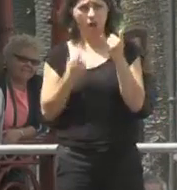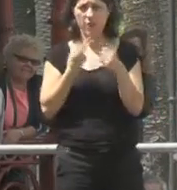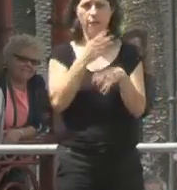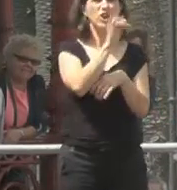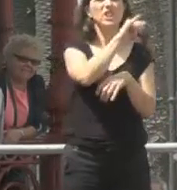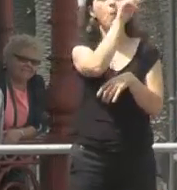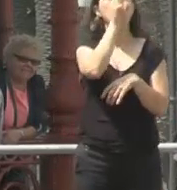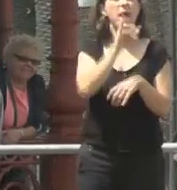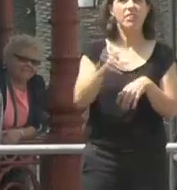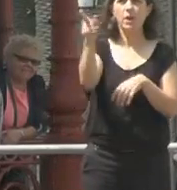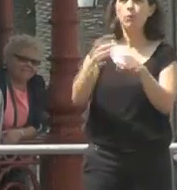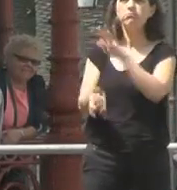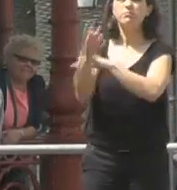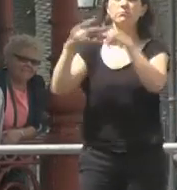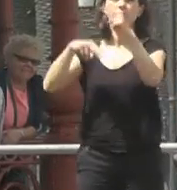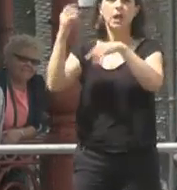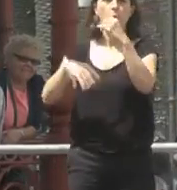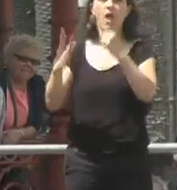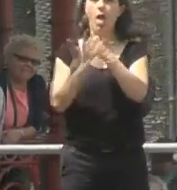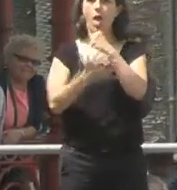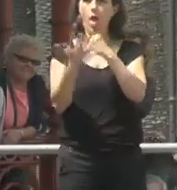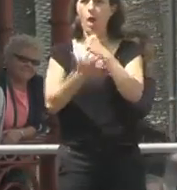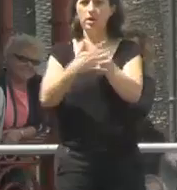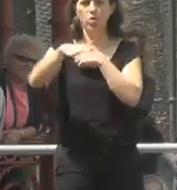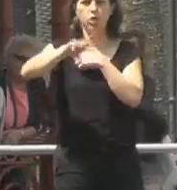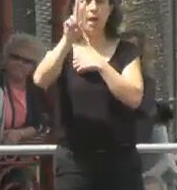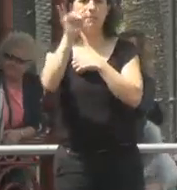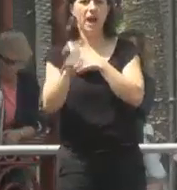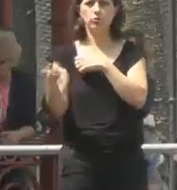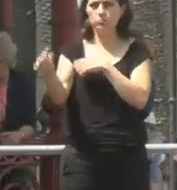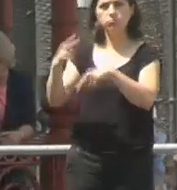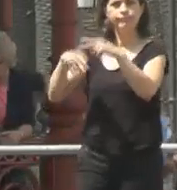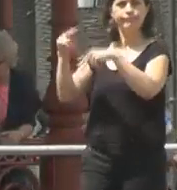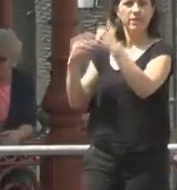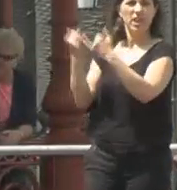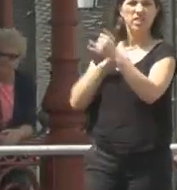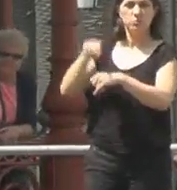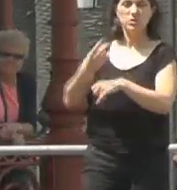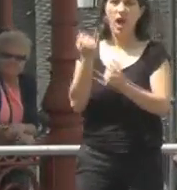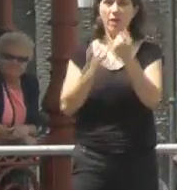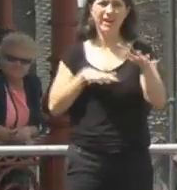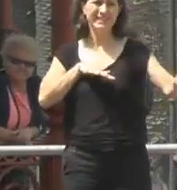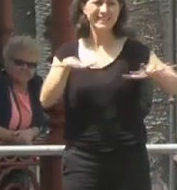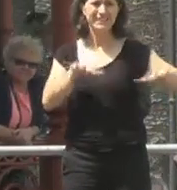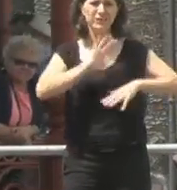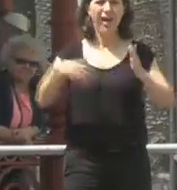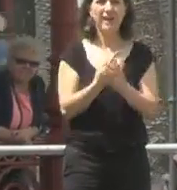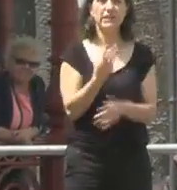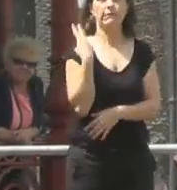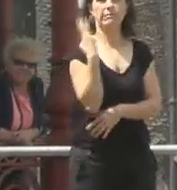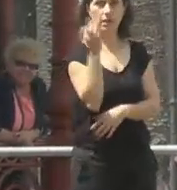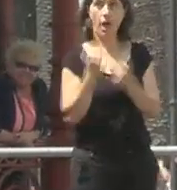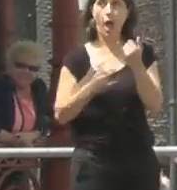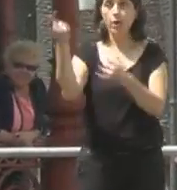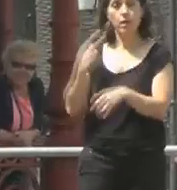instalar un almacén de gas submarino en Vinaroz, en mi tierra, y haber generado más de 30 terremotos, en vez de indemnizar